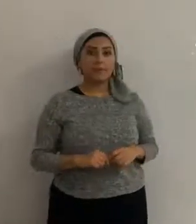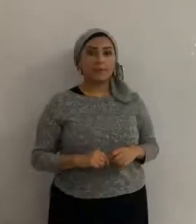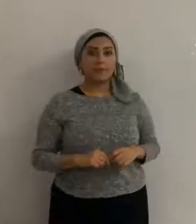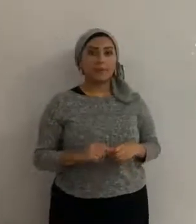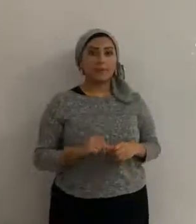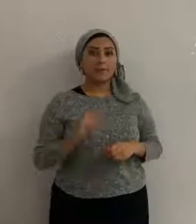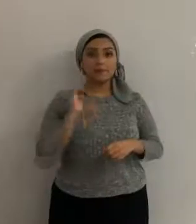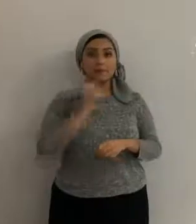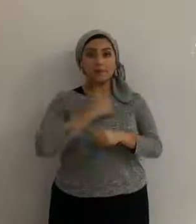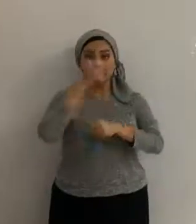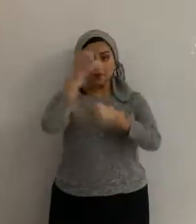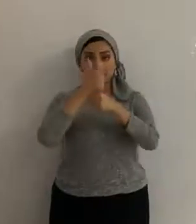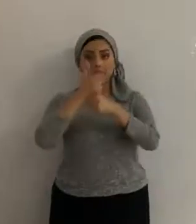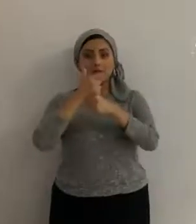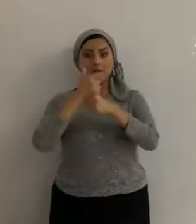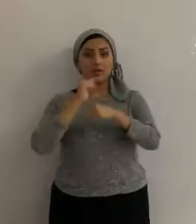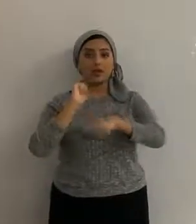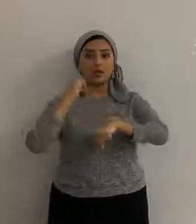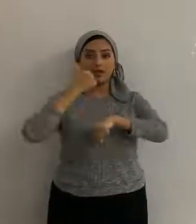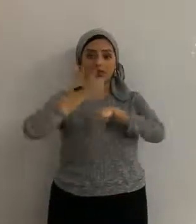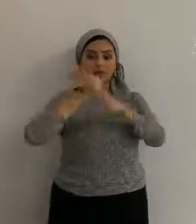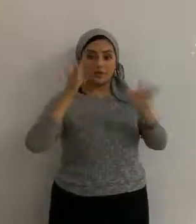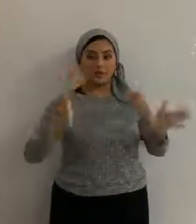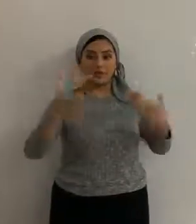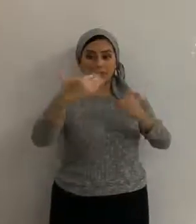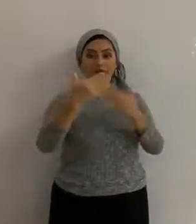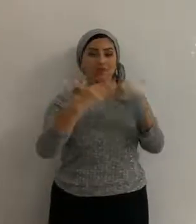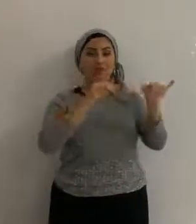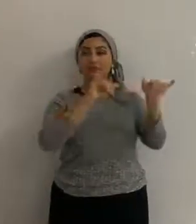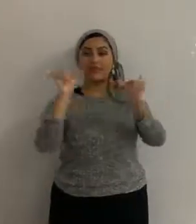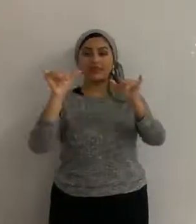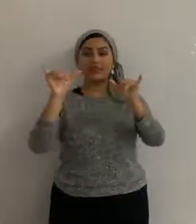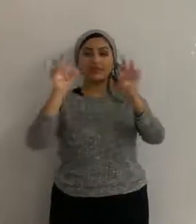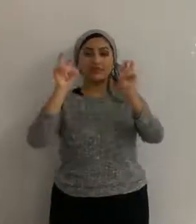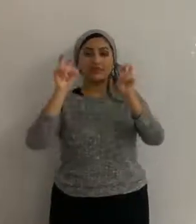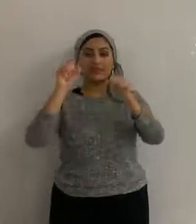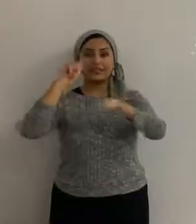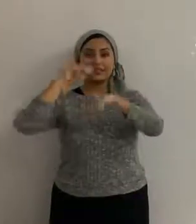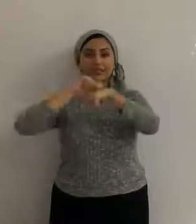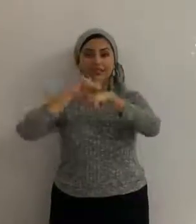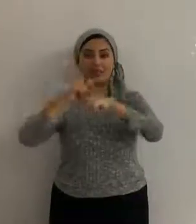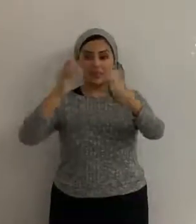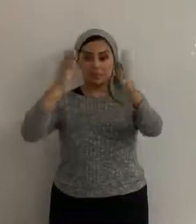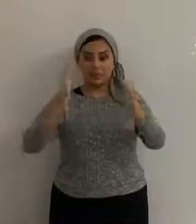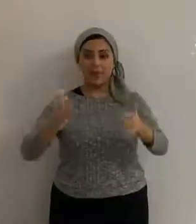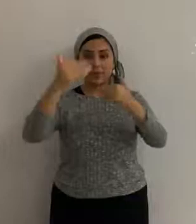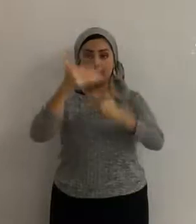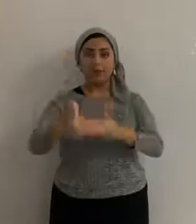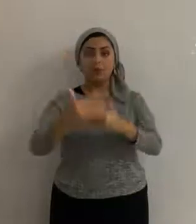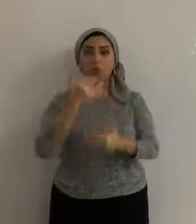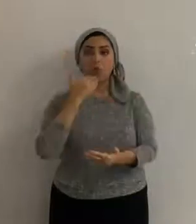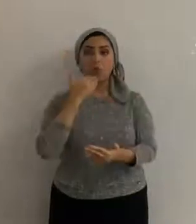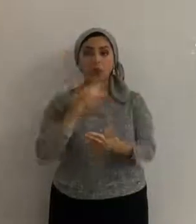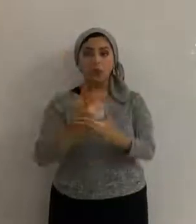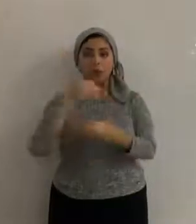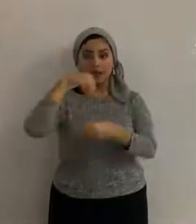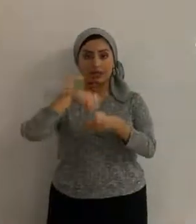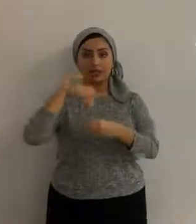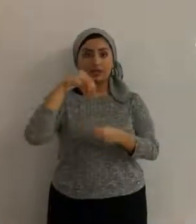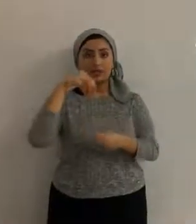lo que sería este cubo como simulando el templo, y cabe perfectamente bien en la explanada del cótel. Y bueno,